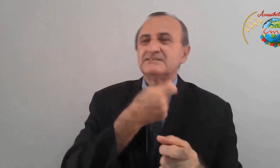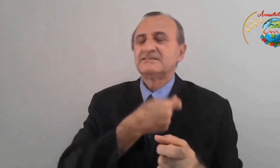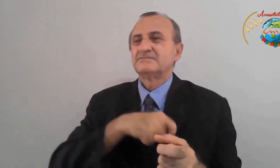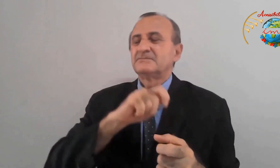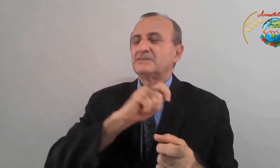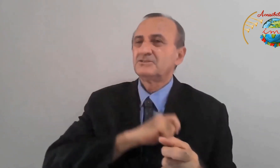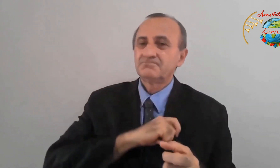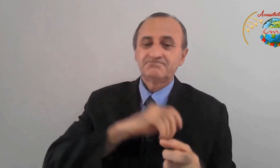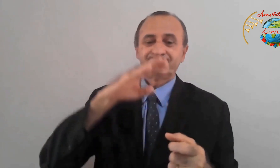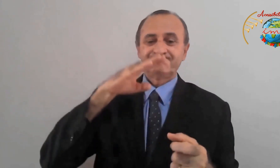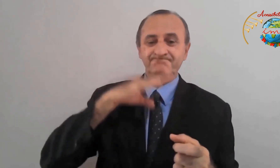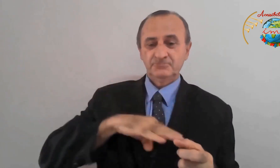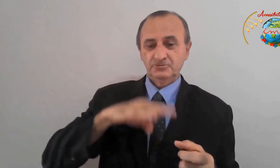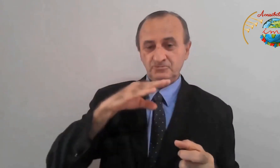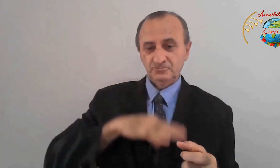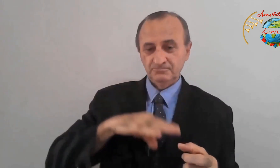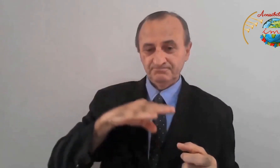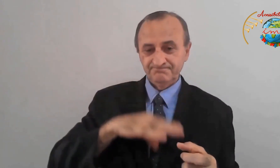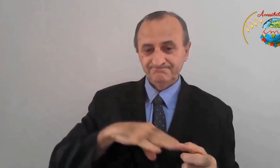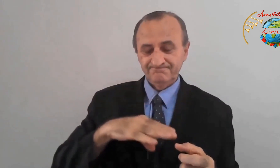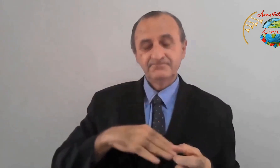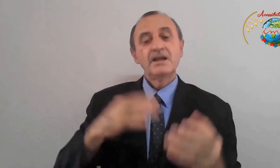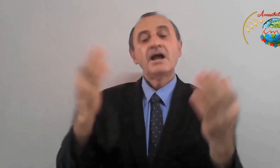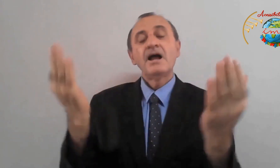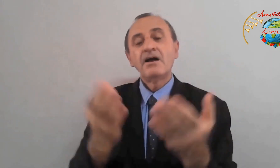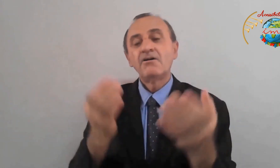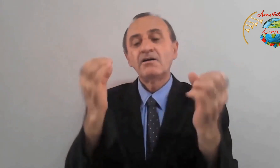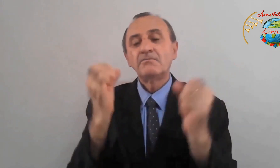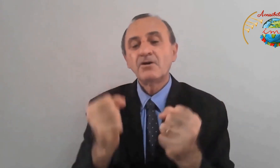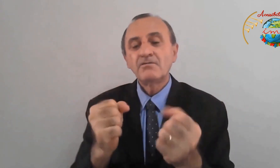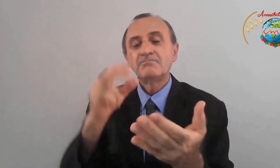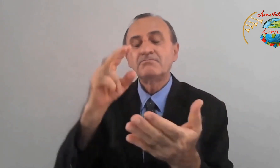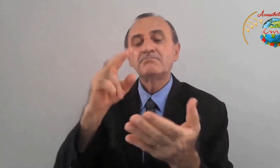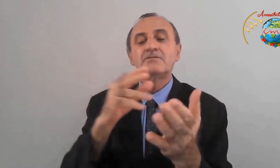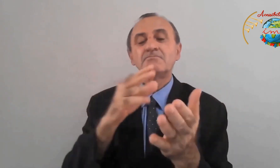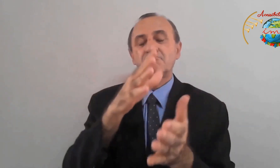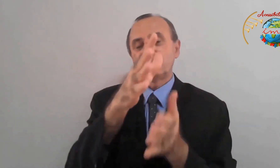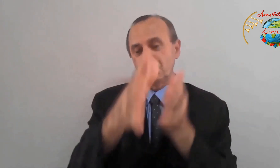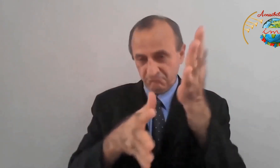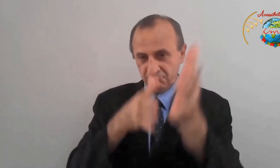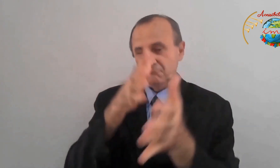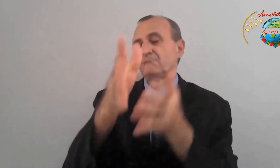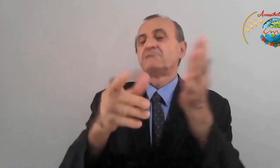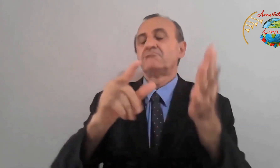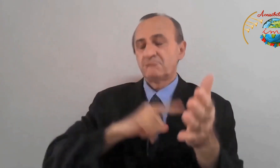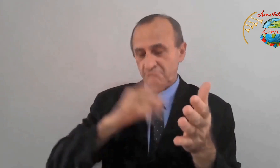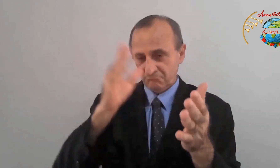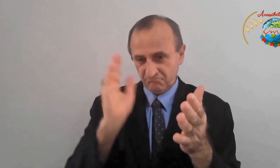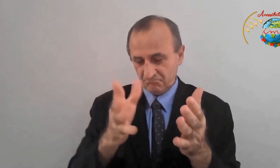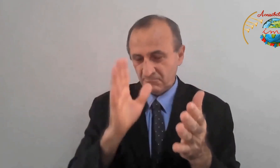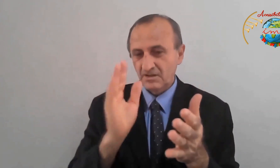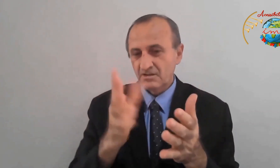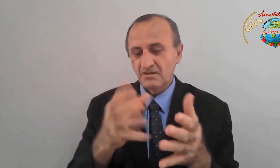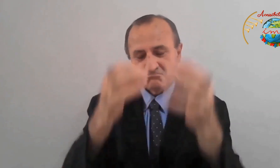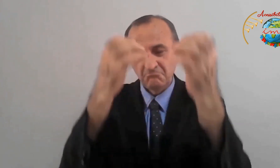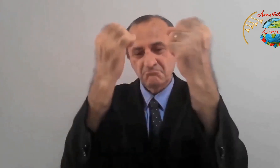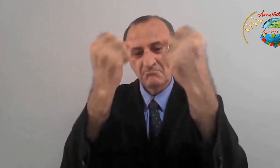temos em inglês, em espanhol, em português. Já temos a Bíblia em língua de sinais. Nós